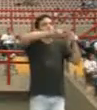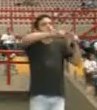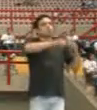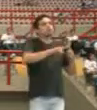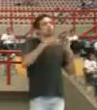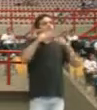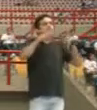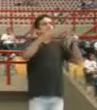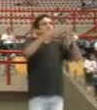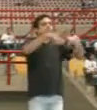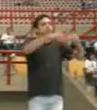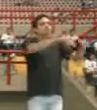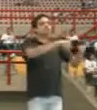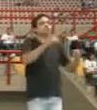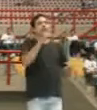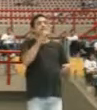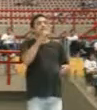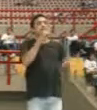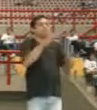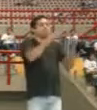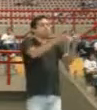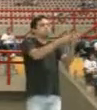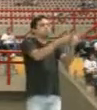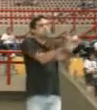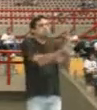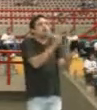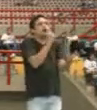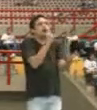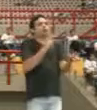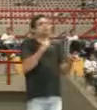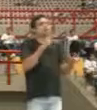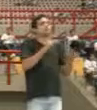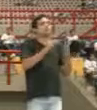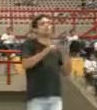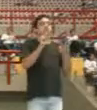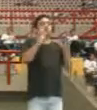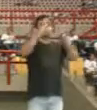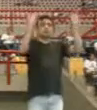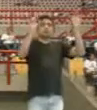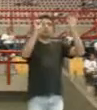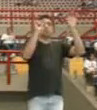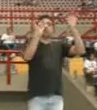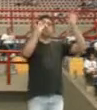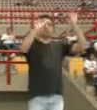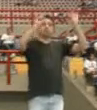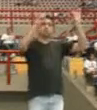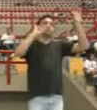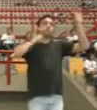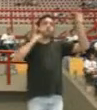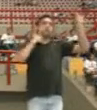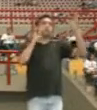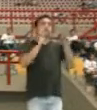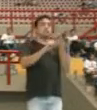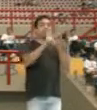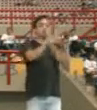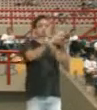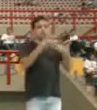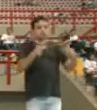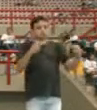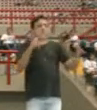ambientais? Escassez de água potável, poluição do ar, extinção de